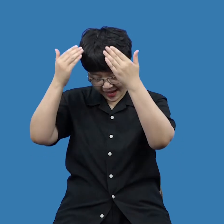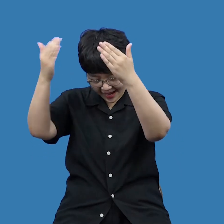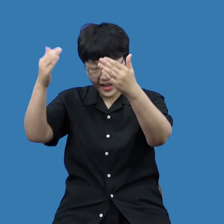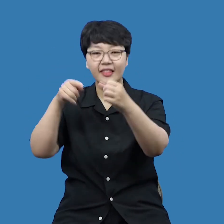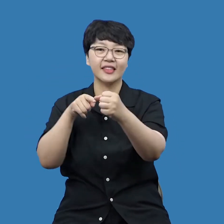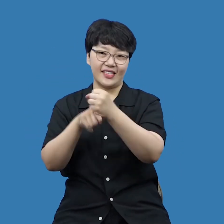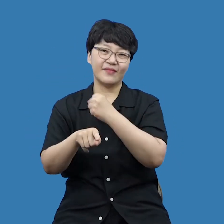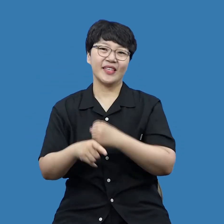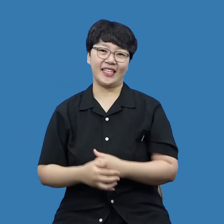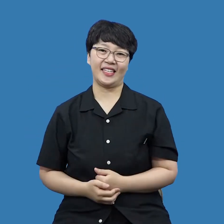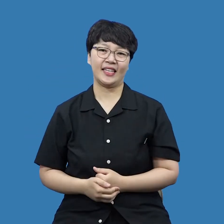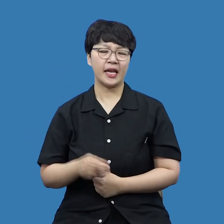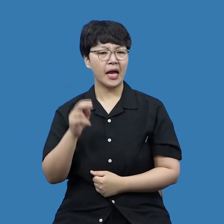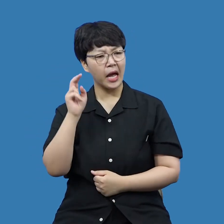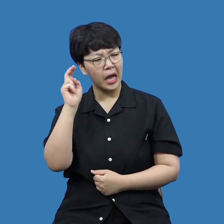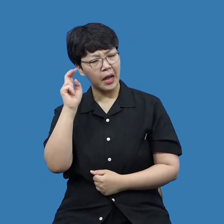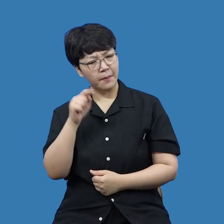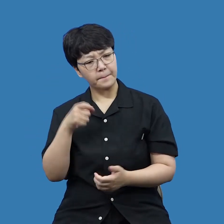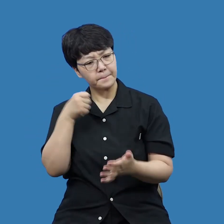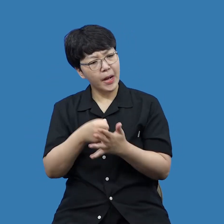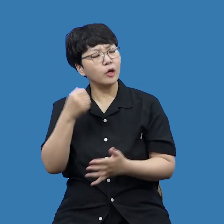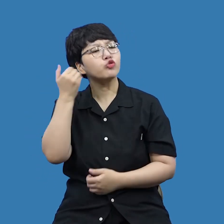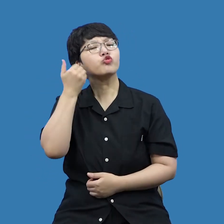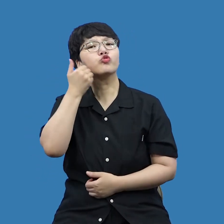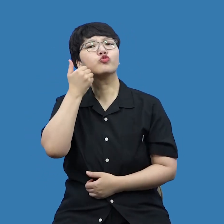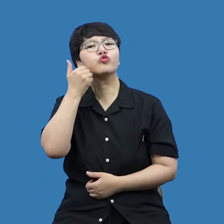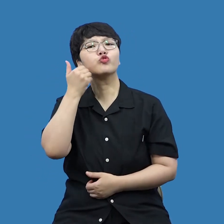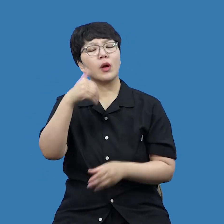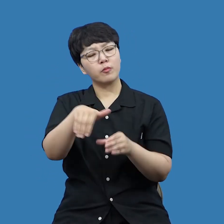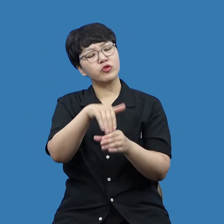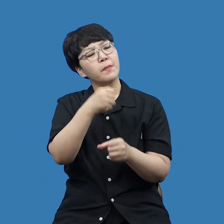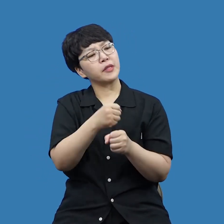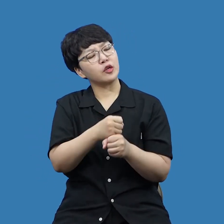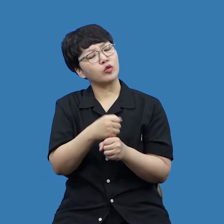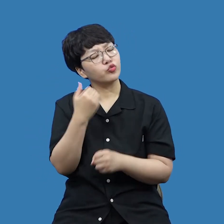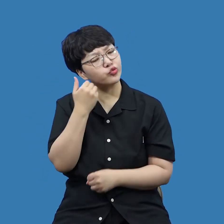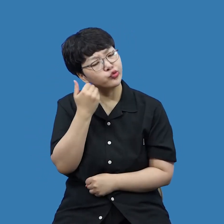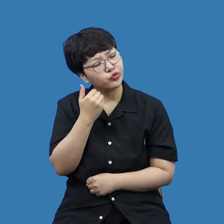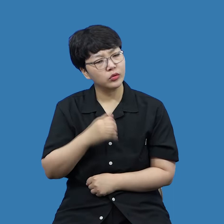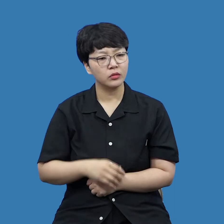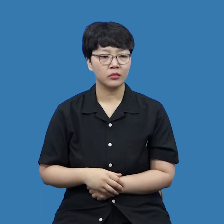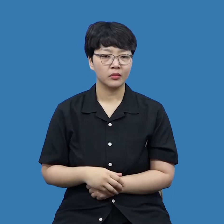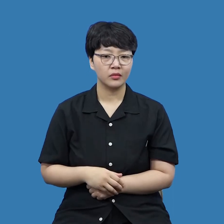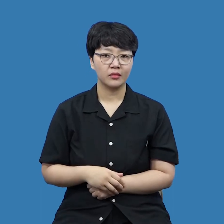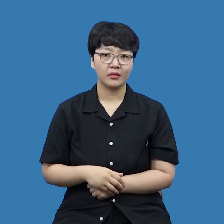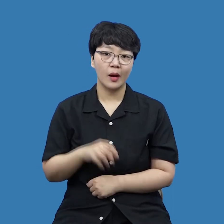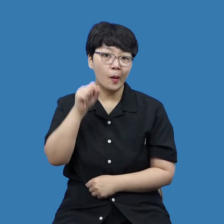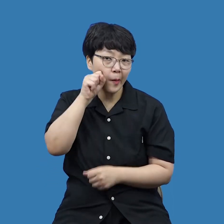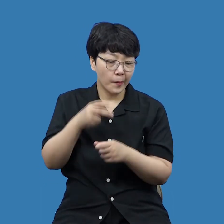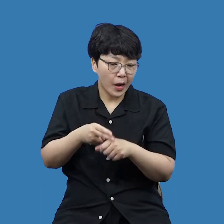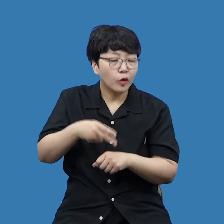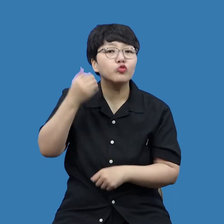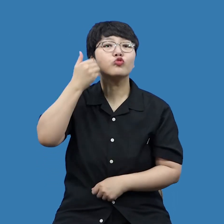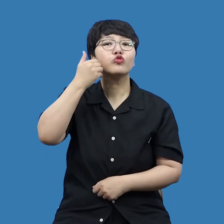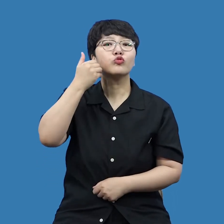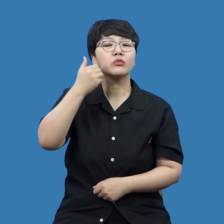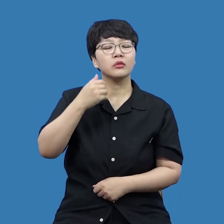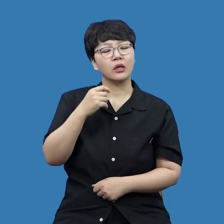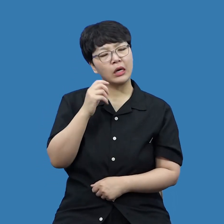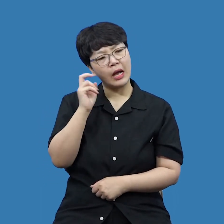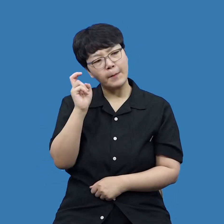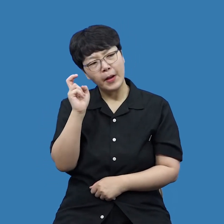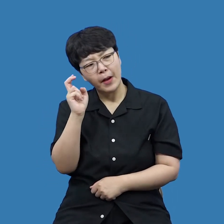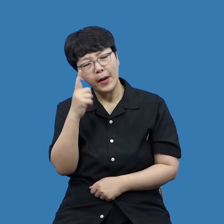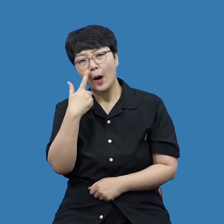아마도 누가 했을까? 누가 이런 할례 의식을 아기 예수님이 했을까? 아버지 요셉이 하던가